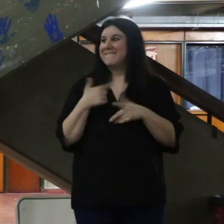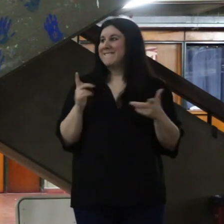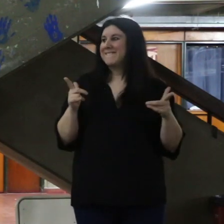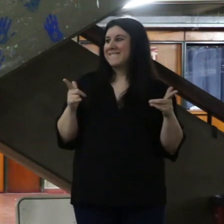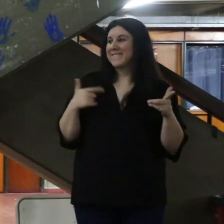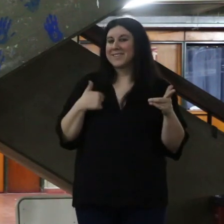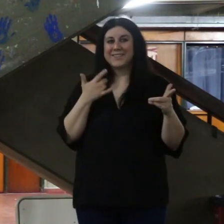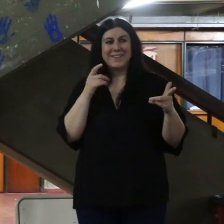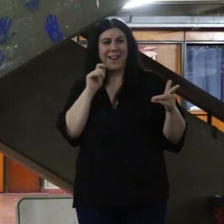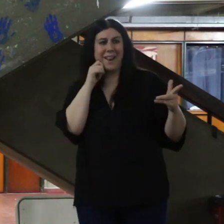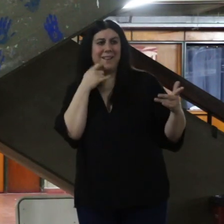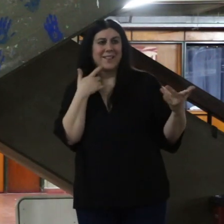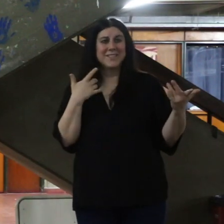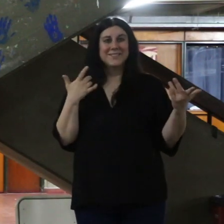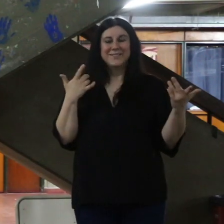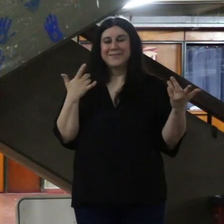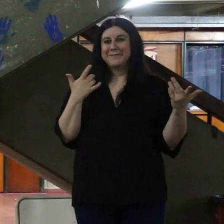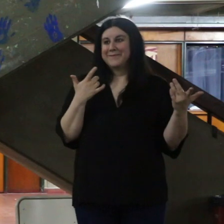disfrute,